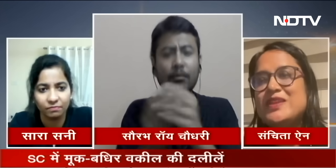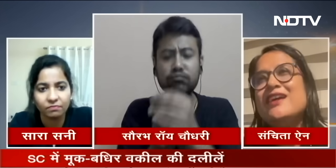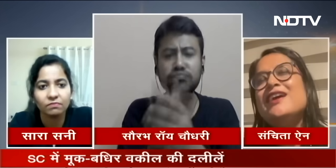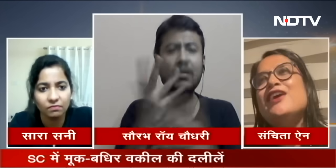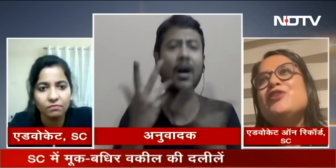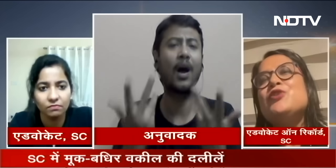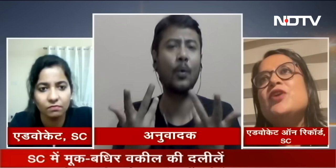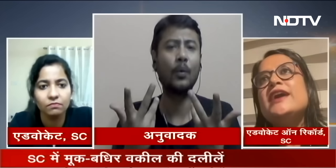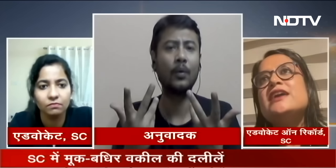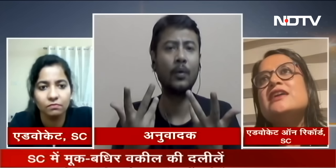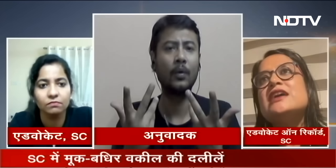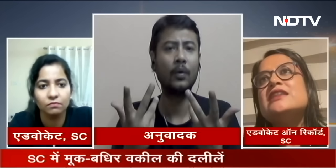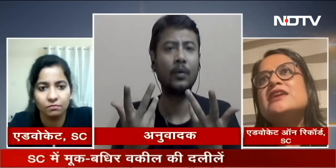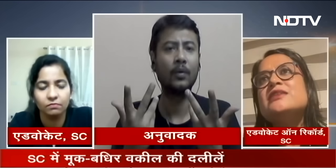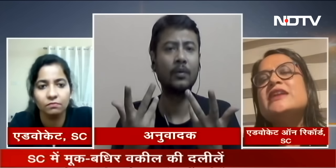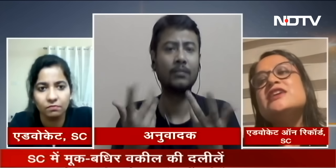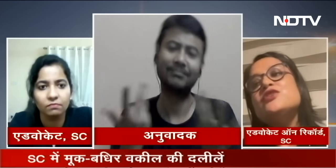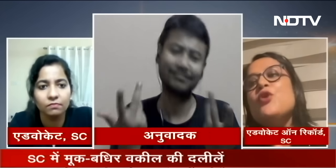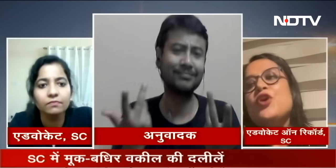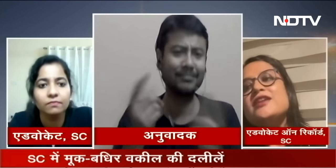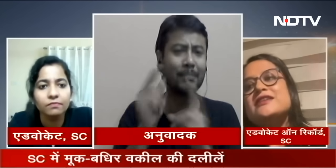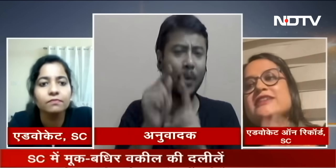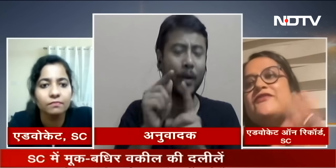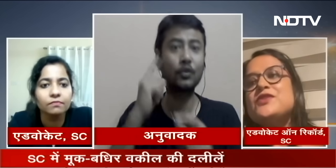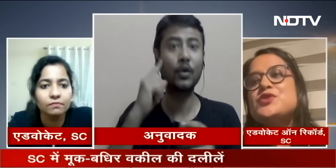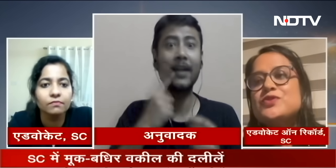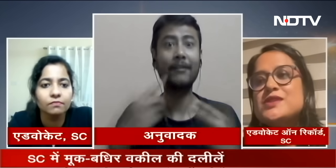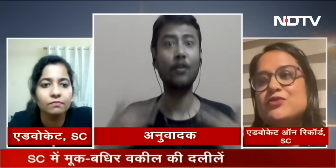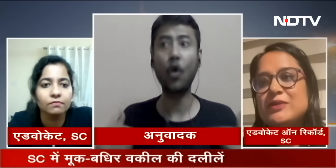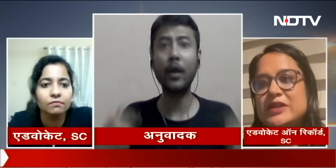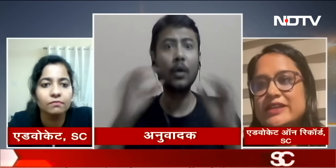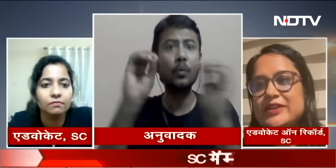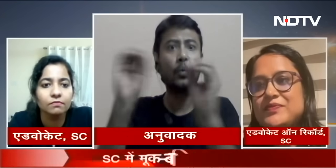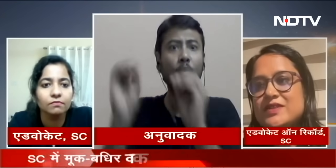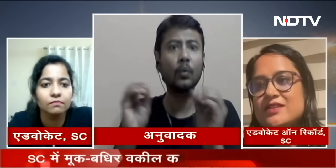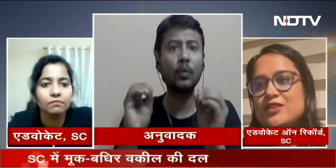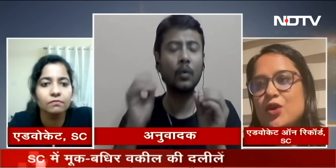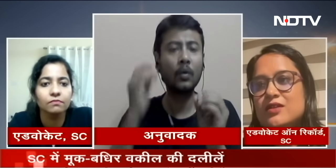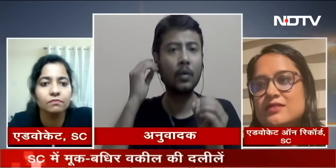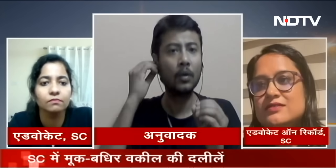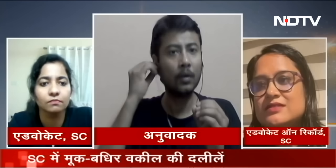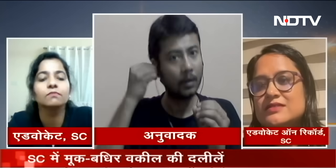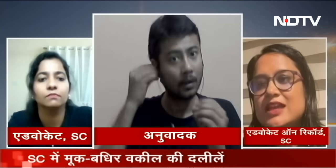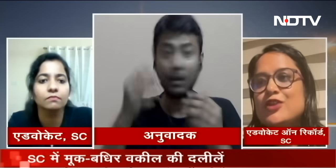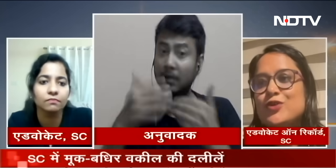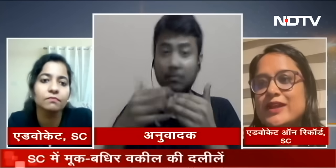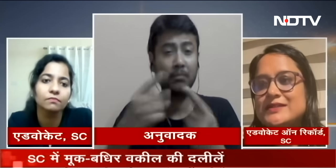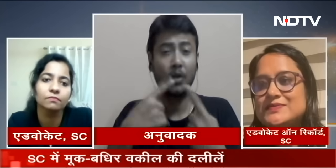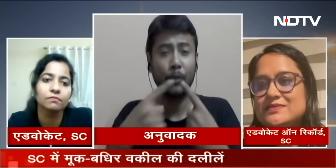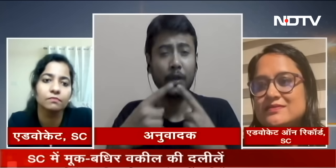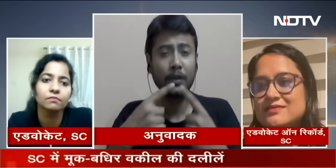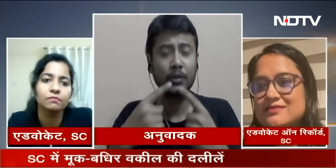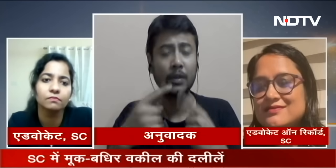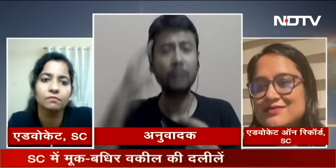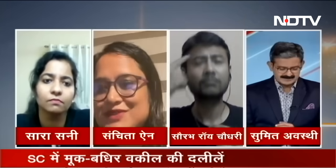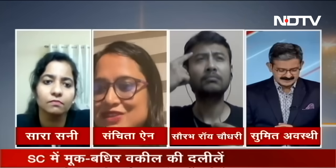करें हम? तो करते करते मैंने कहा अच्छा, तो और डेफ स्टूडेंट्स क्यों नहीं पढ़ रहे हैं लॉ? संचिता जी, मैं बीच में टोक